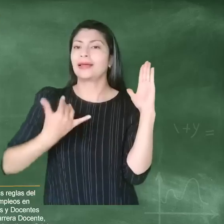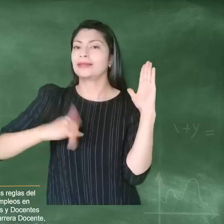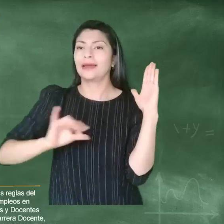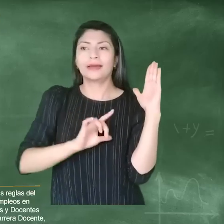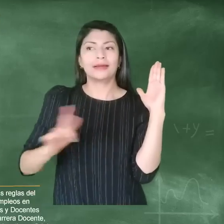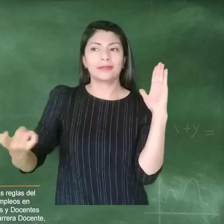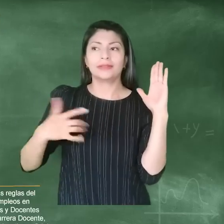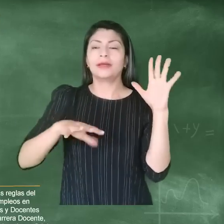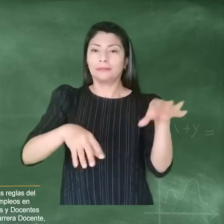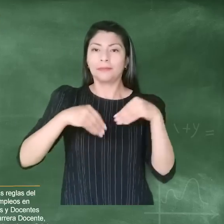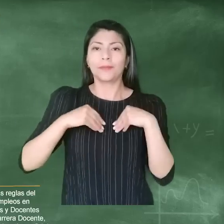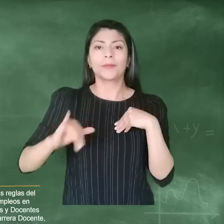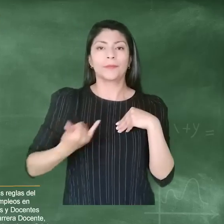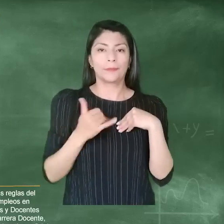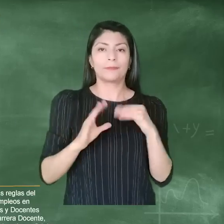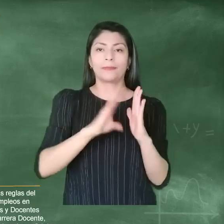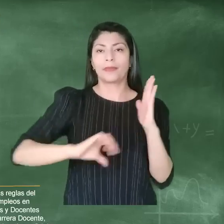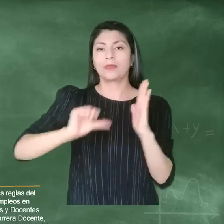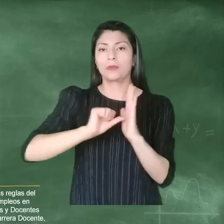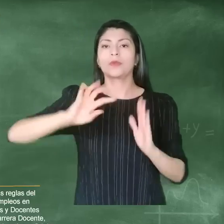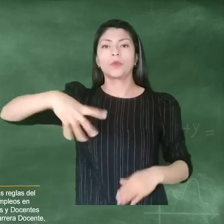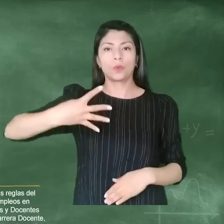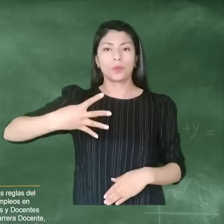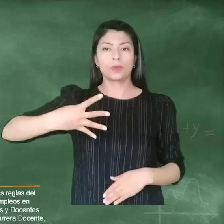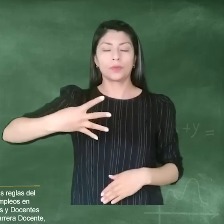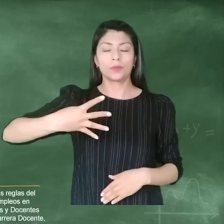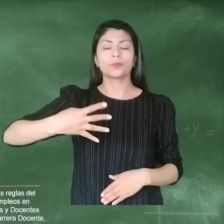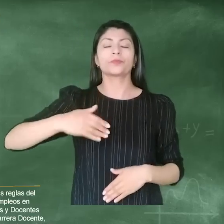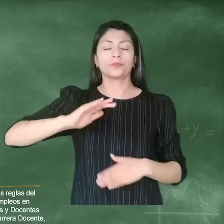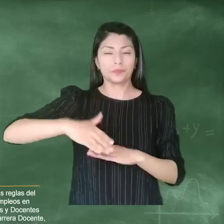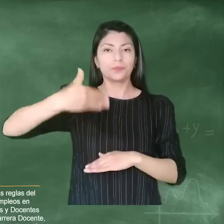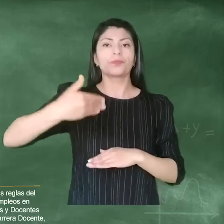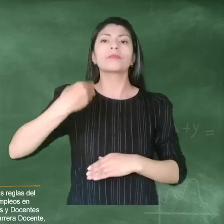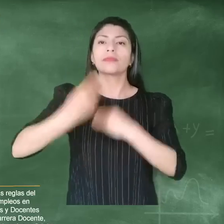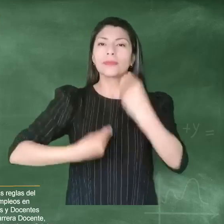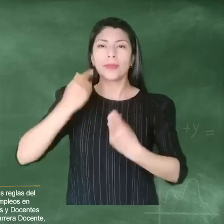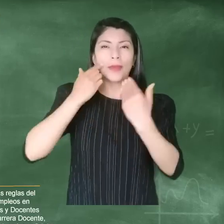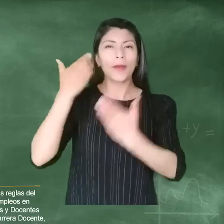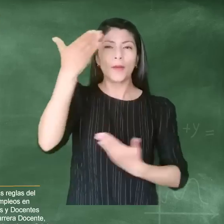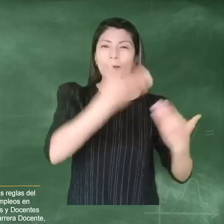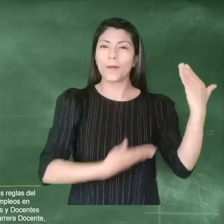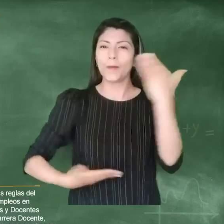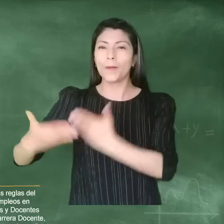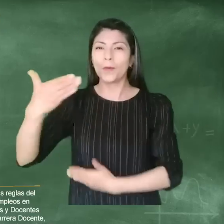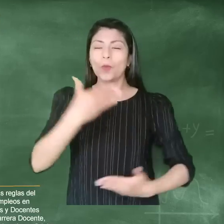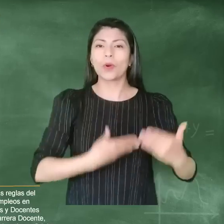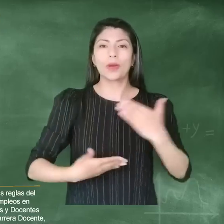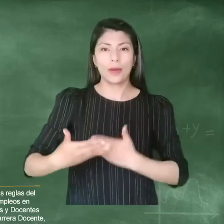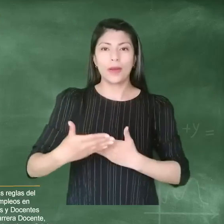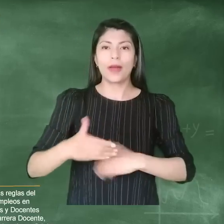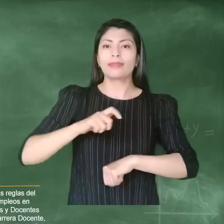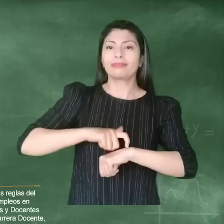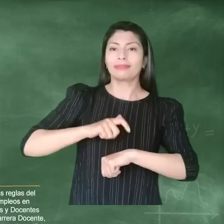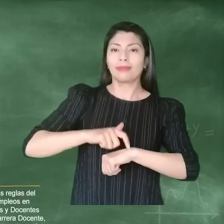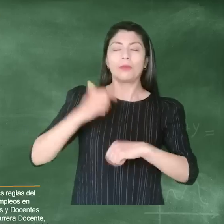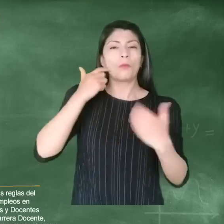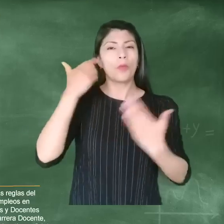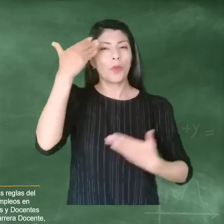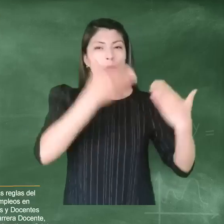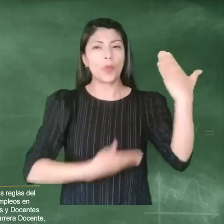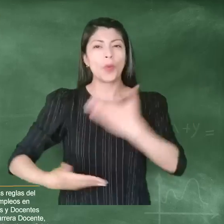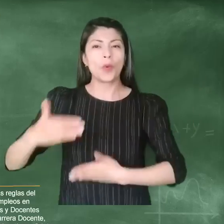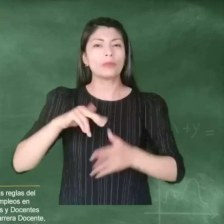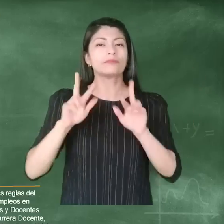de elegibles. Artículo 4. Período de prueba. Las actividades relativas al nombramiento